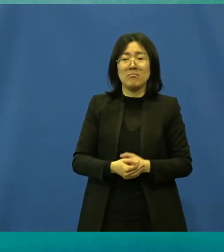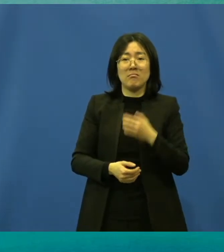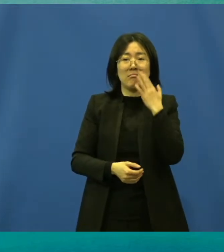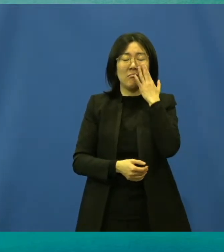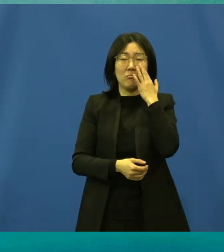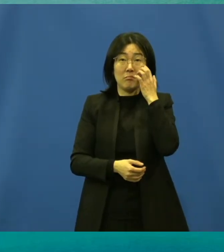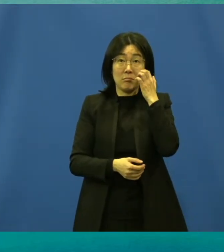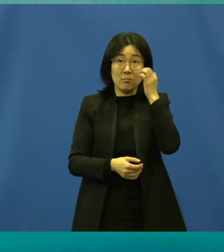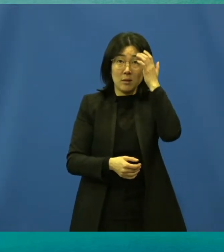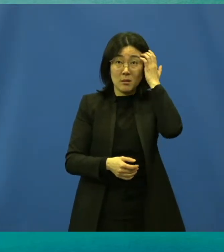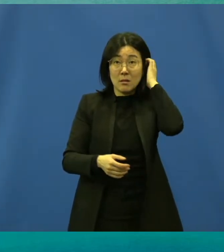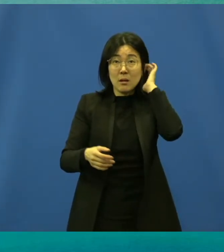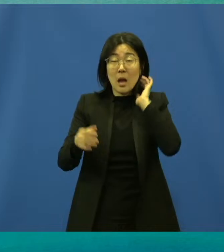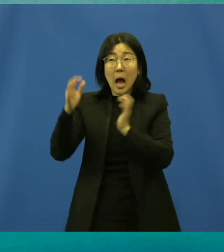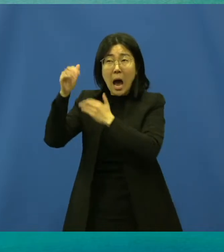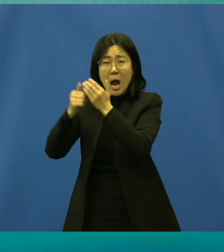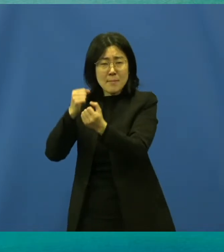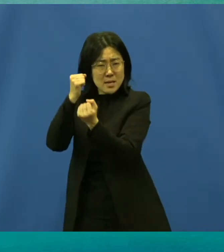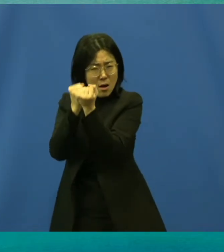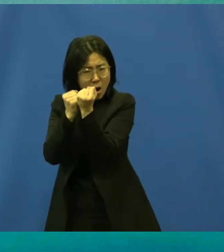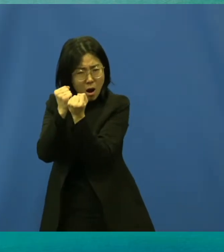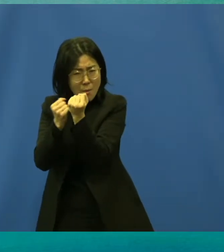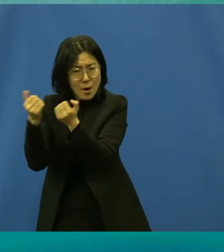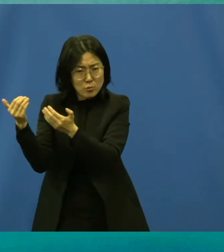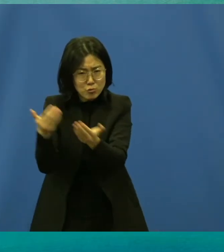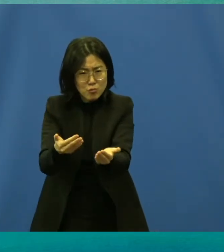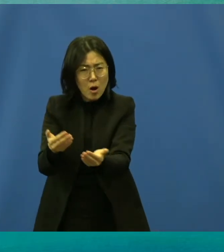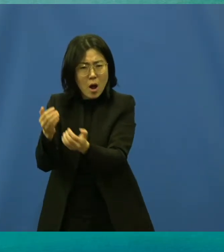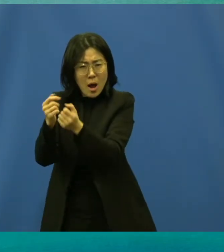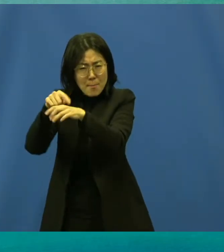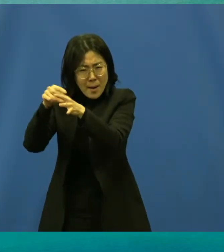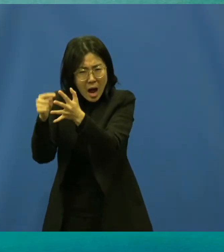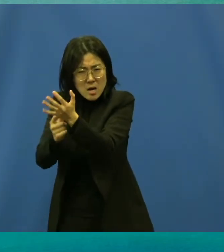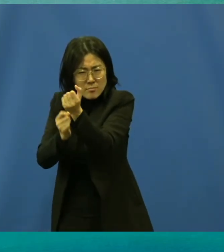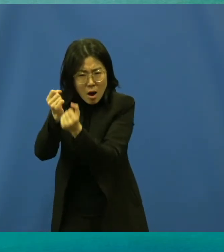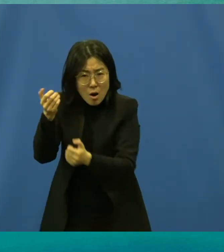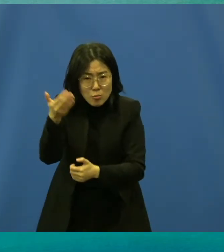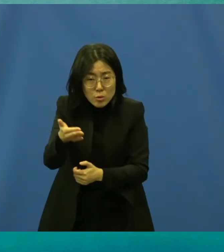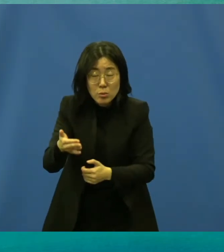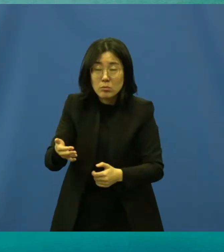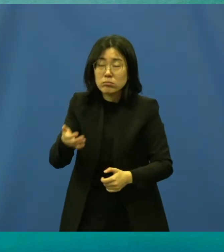그 경청하지 못한 대가가 물고기 뱃속이잖아요.